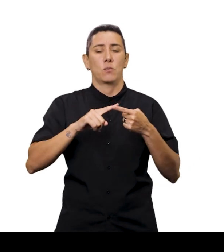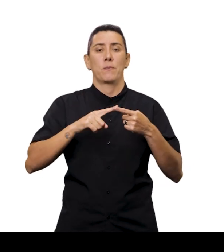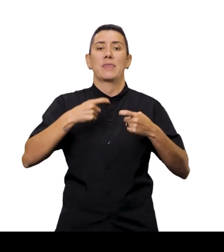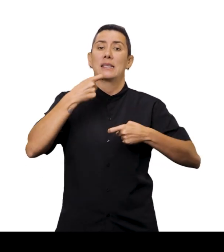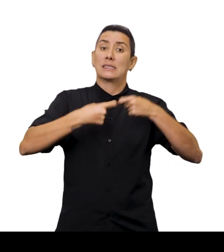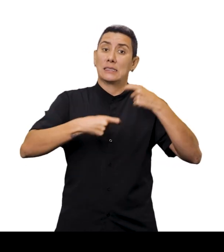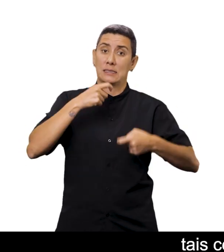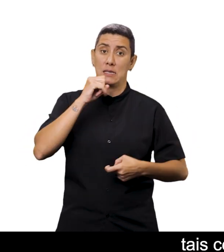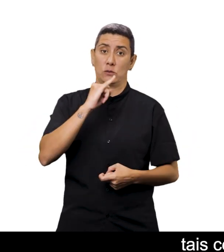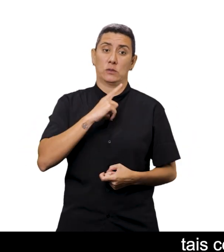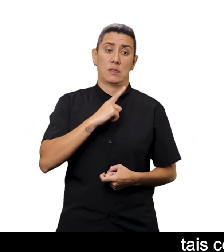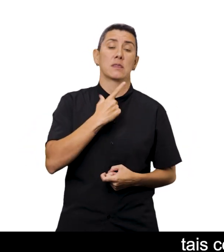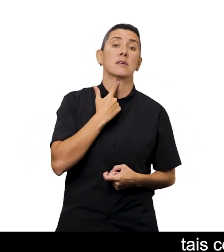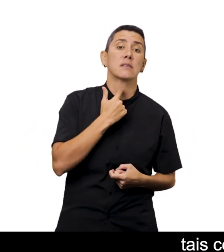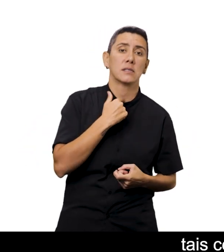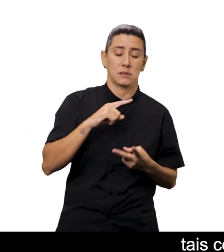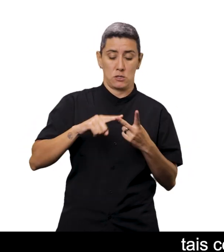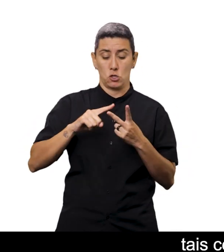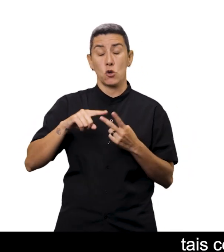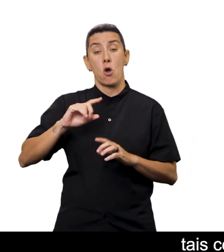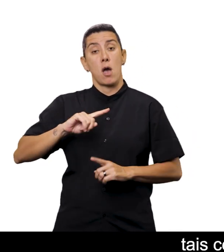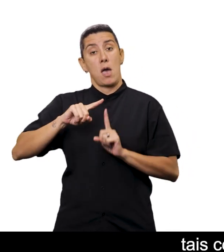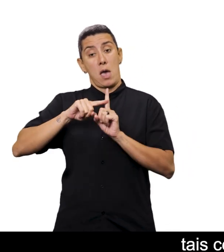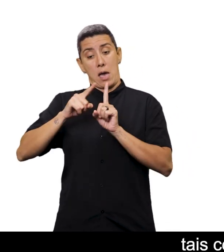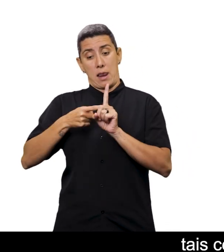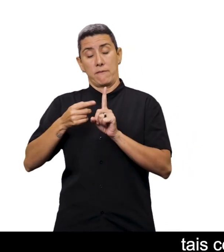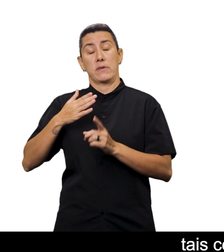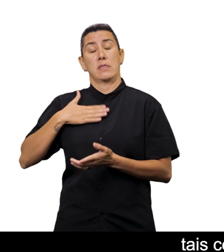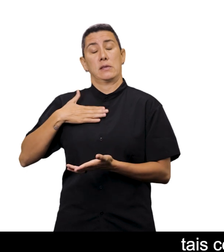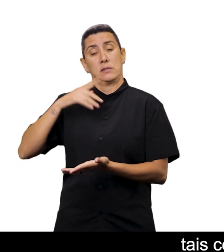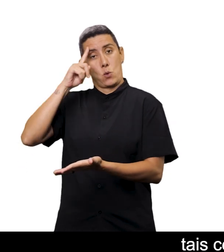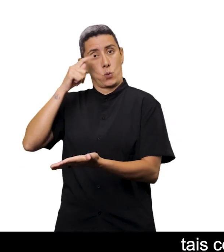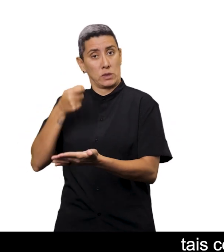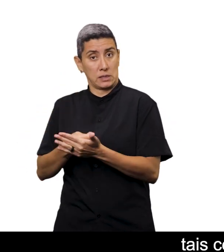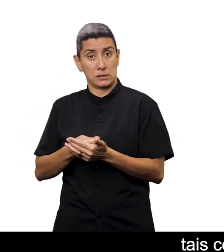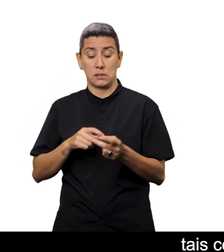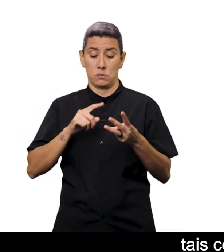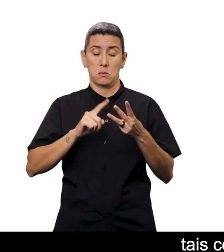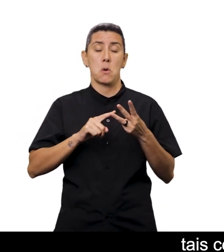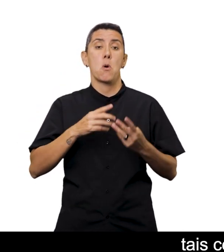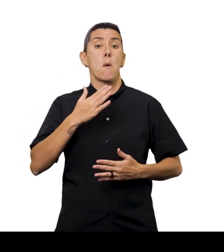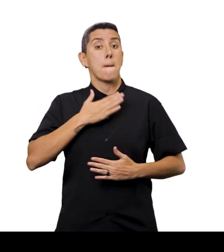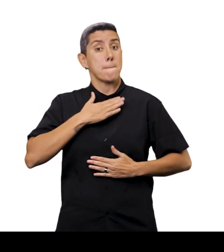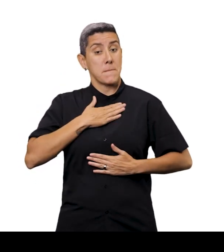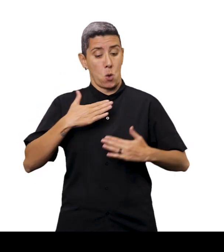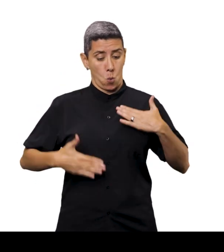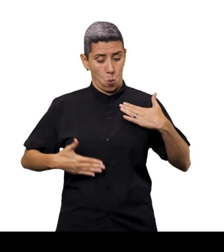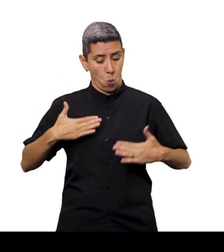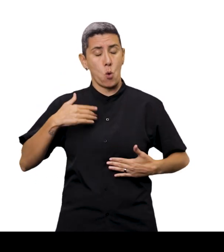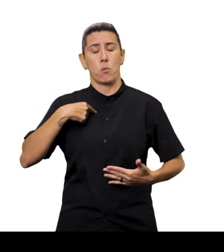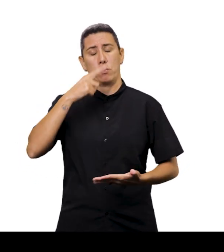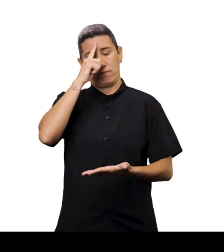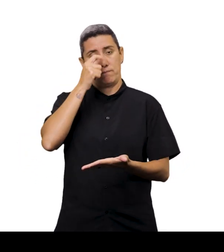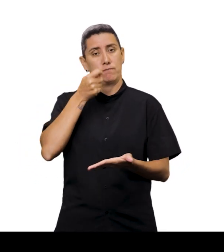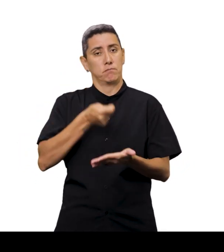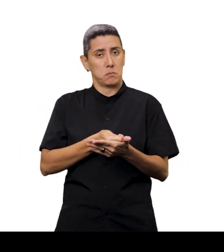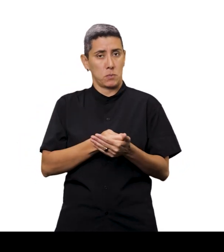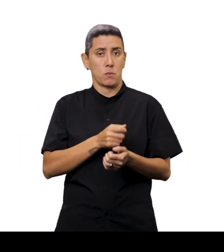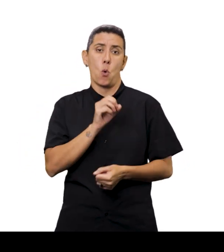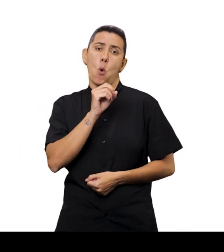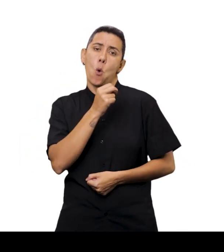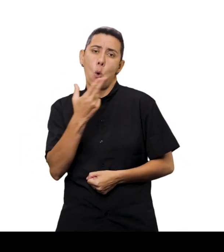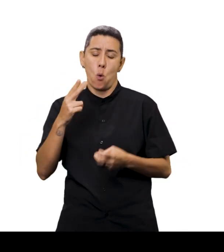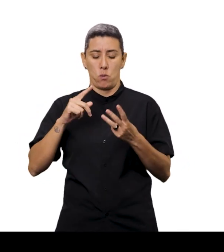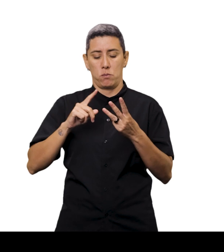de afirmação tais como "sexo quando desejo, gravidez quando decido", ou "meu corpo, minha